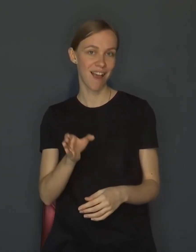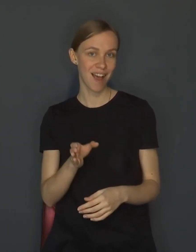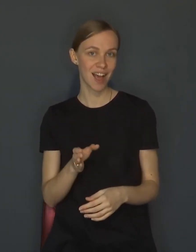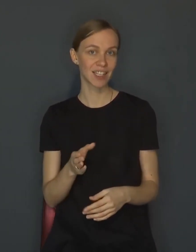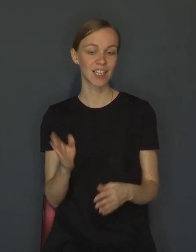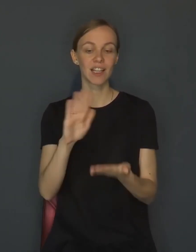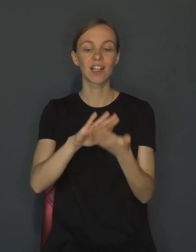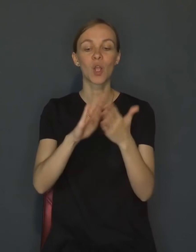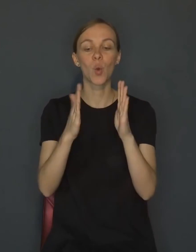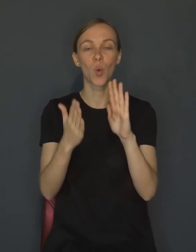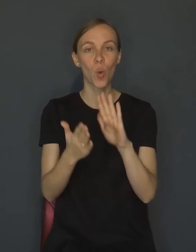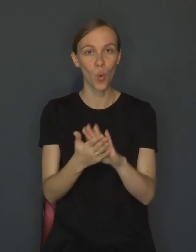продажу купівлі землі,